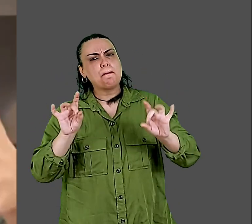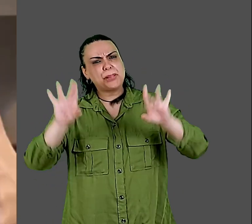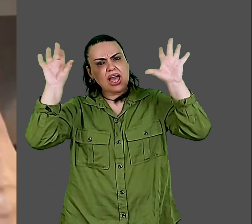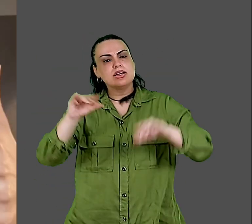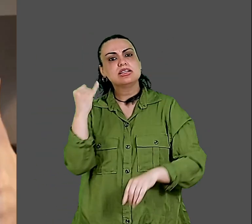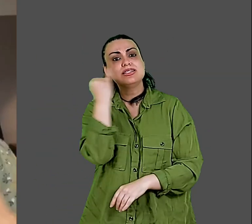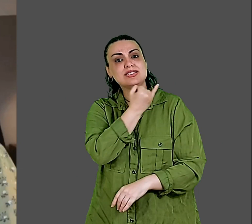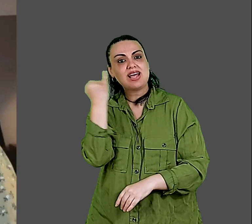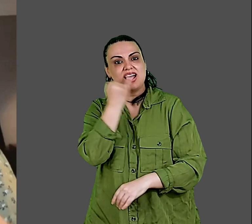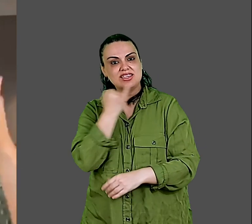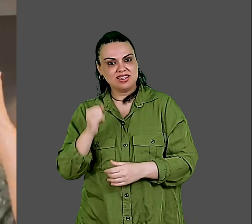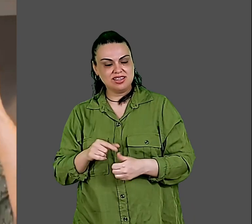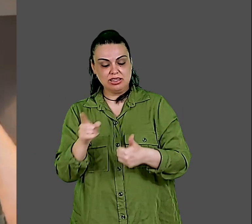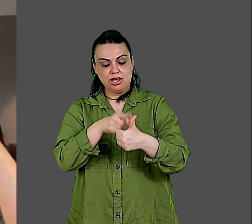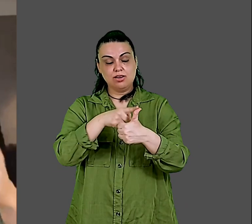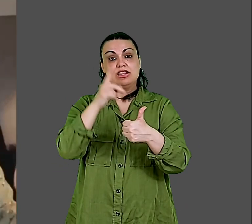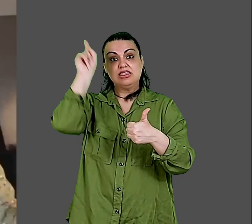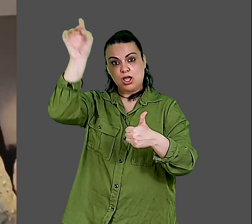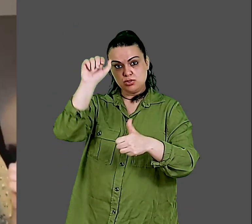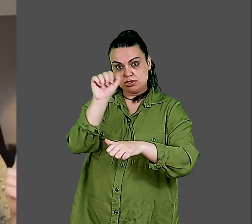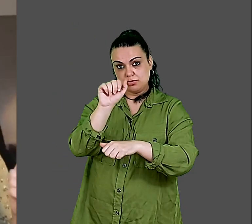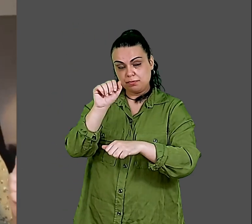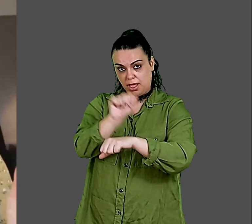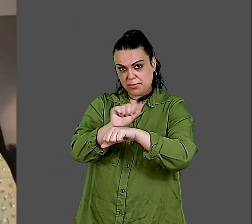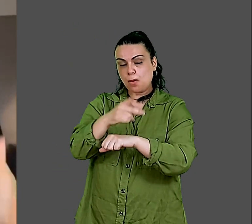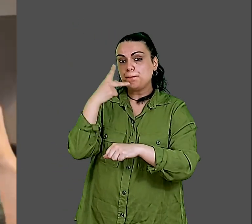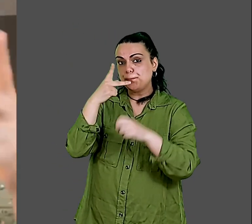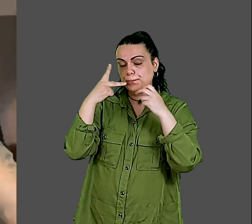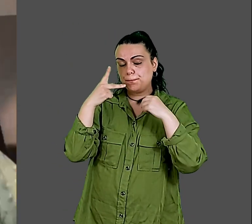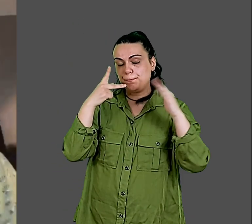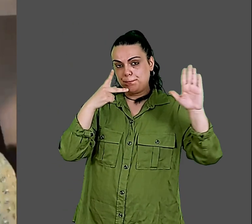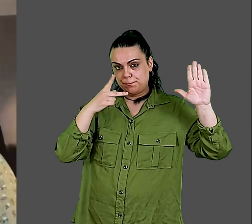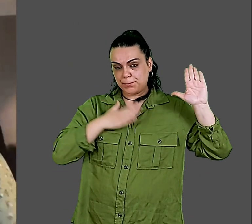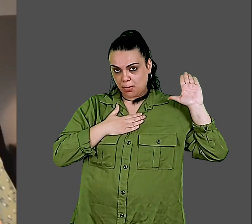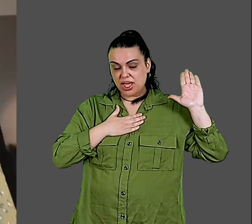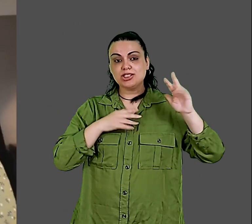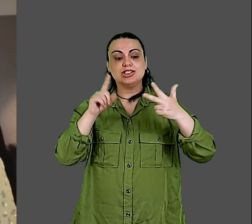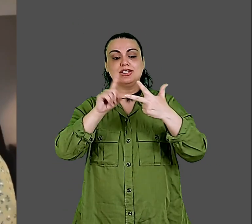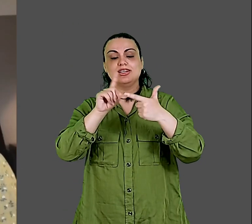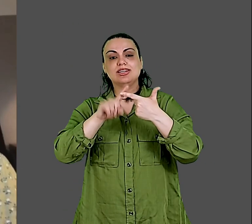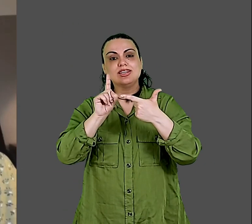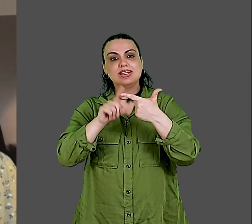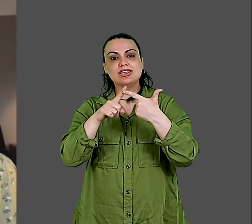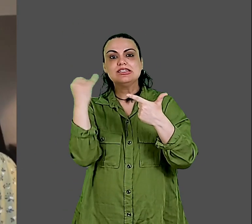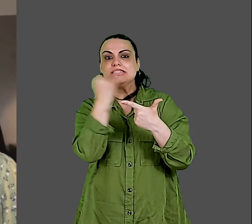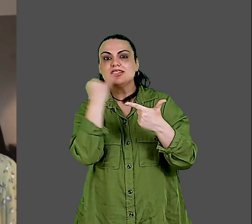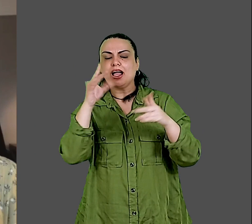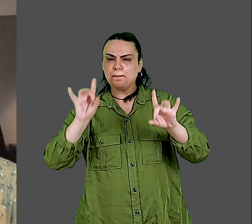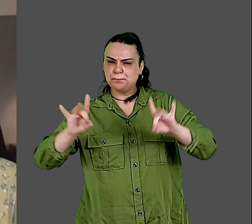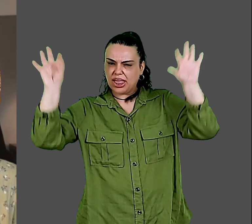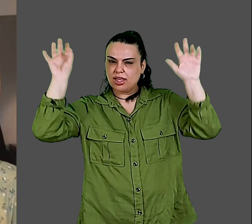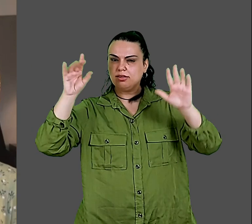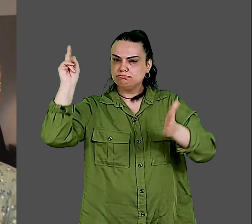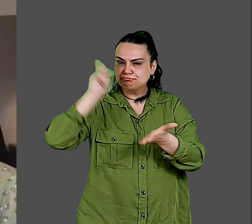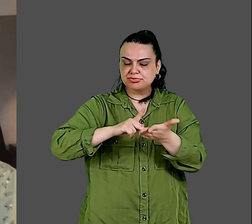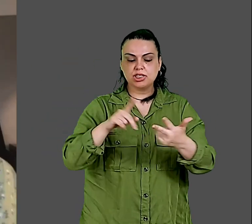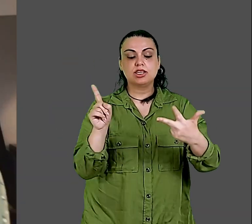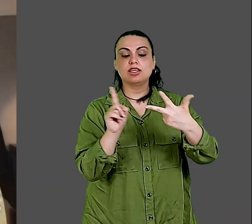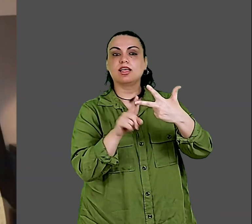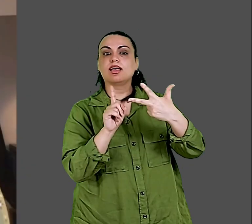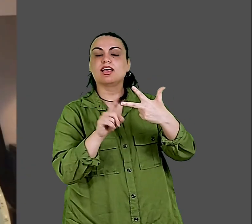Então Deus de Abraão, Deus que promete. Deus de Isaac, Deus que cumpre. E Deus de Jacó, última perna da geração patriarcal, último